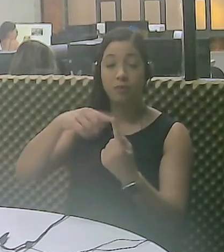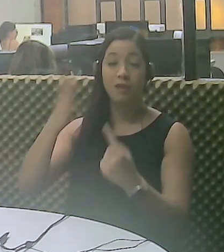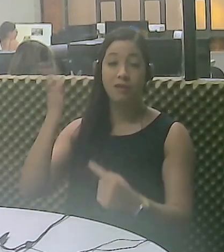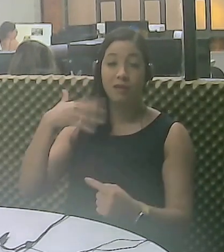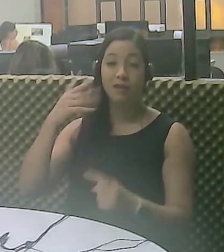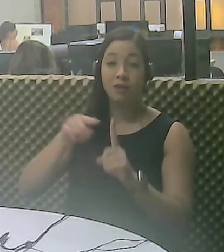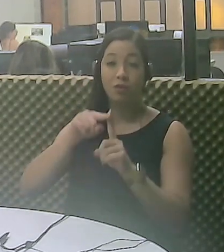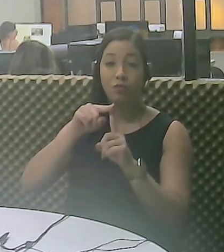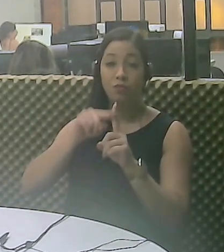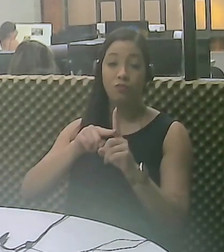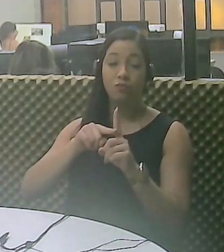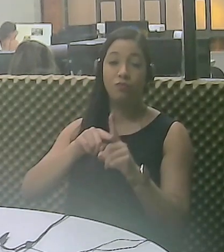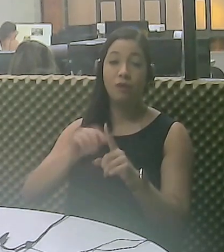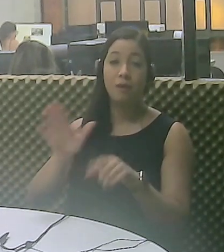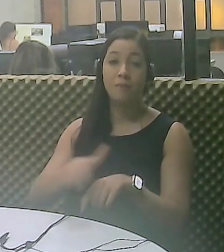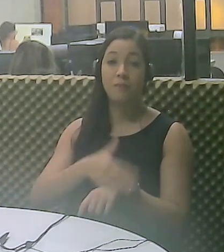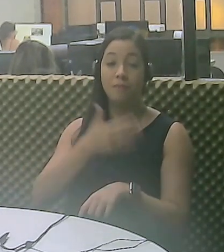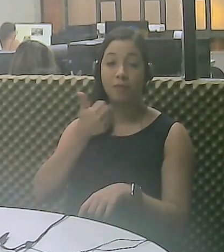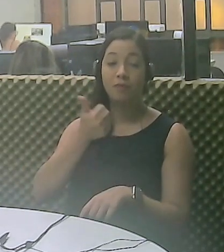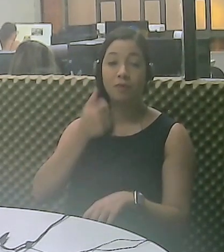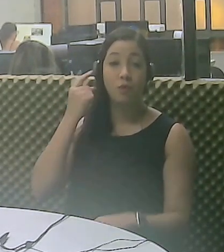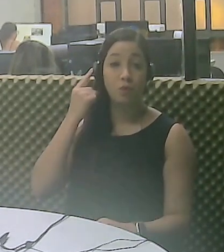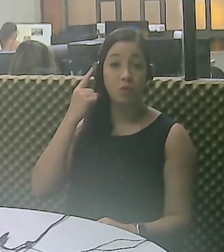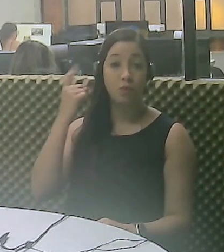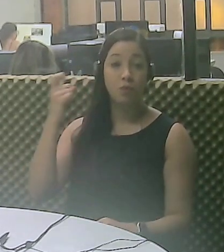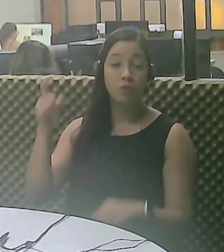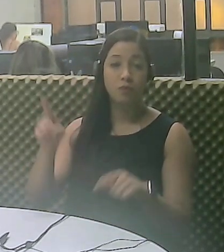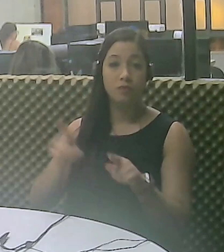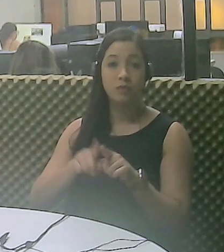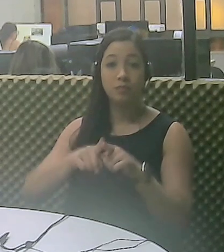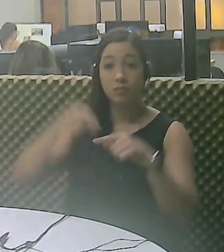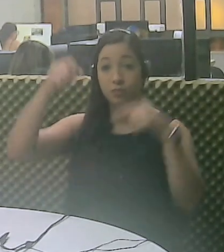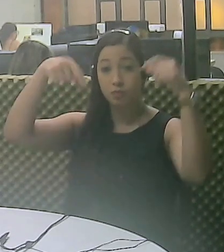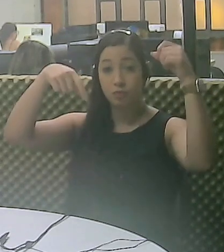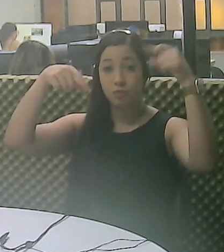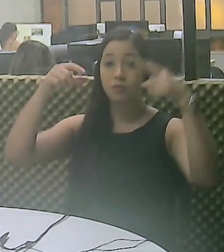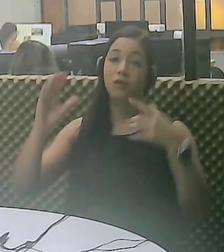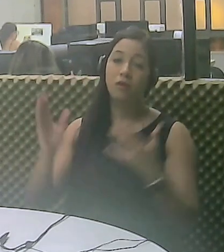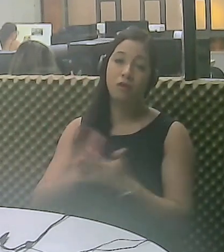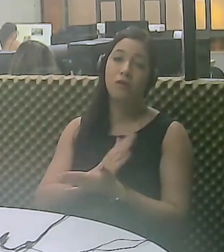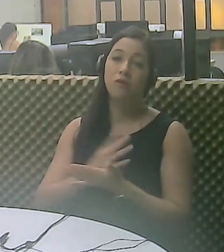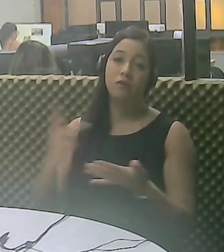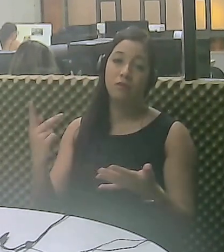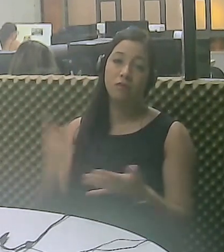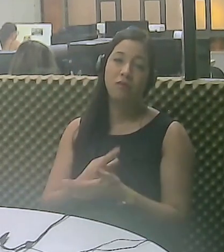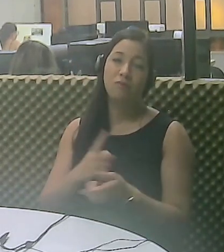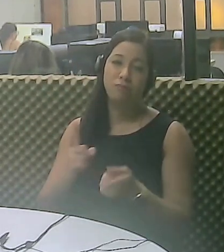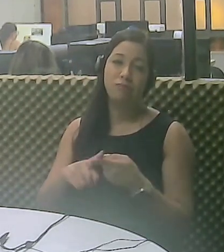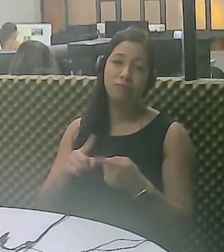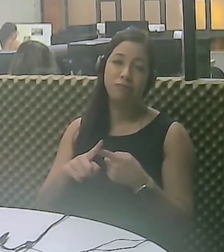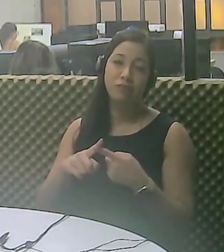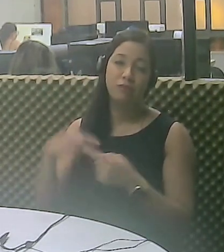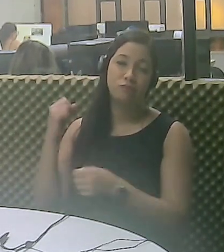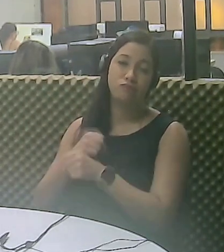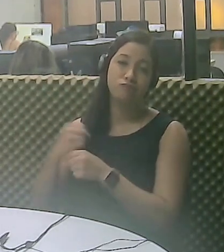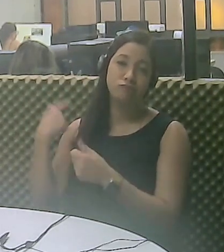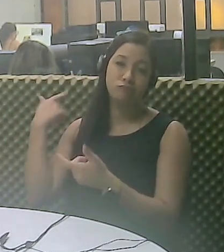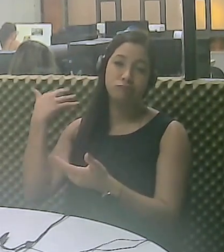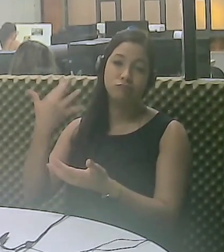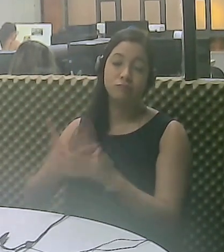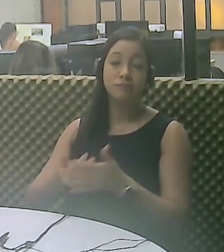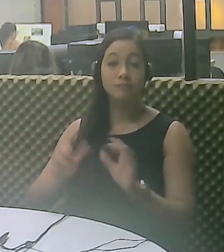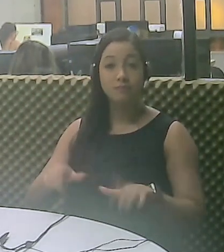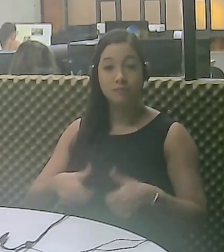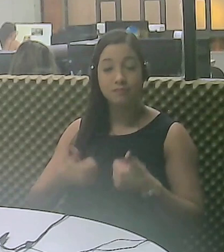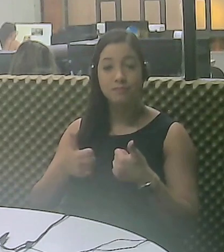interna, melhorar a acústica do ginásio e reparar as goteiras que surgiram devido às ações do tempo. E as melhorias seguem.